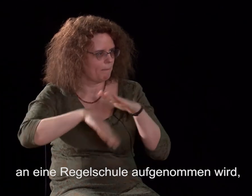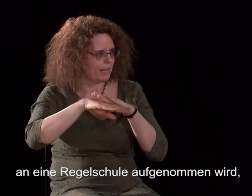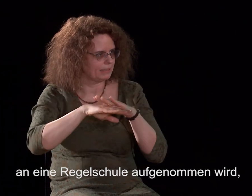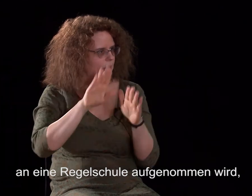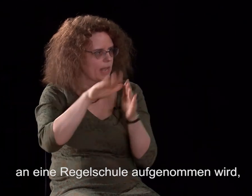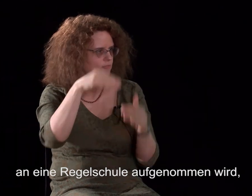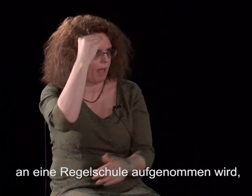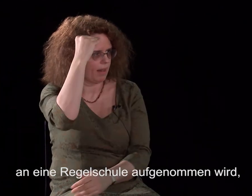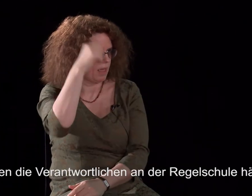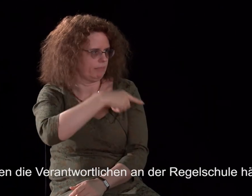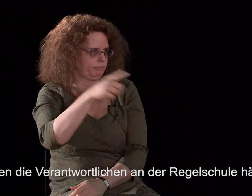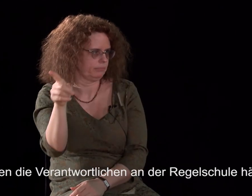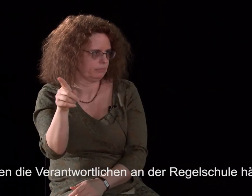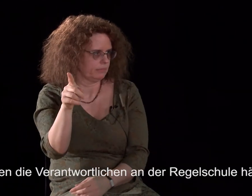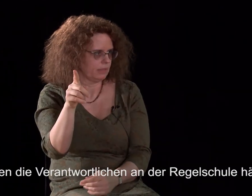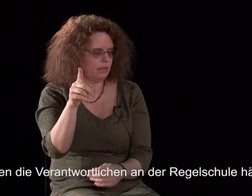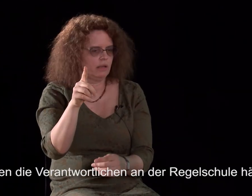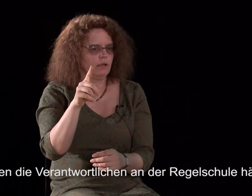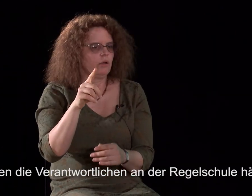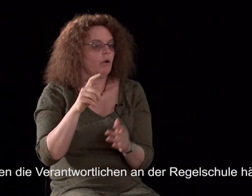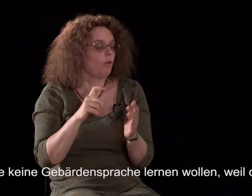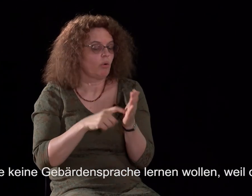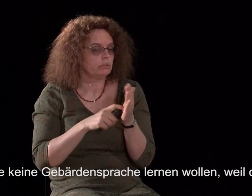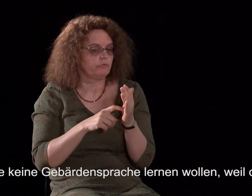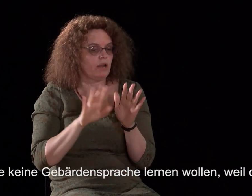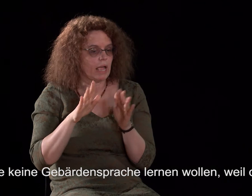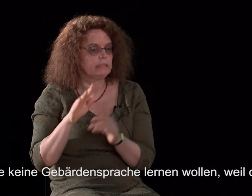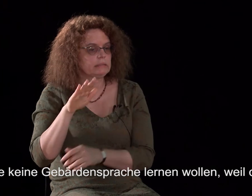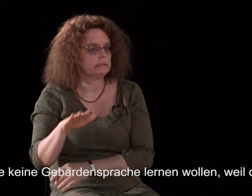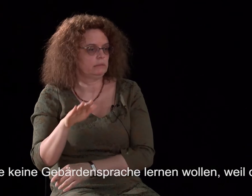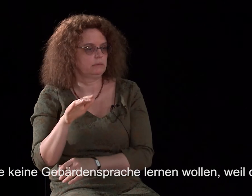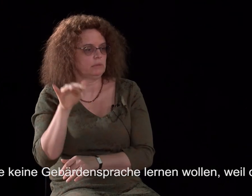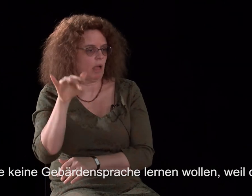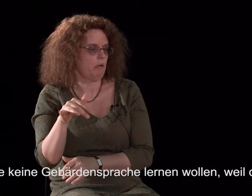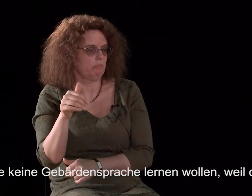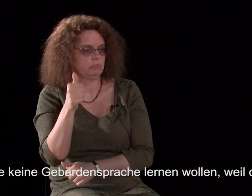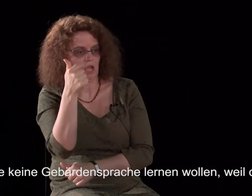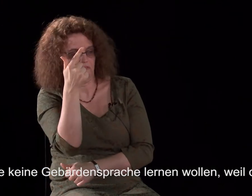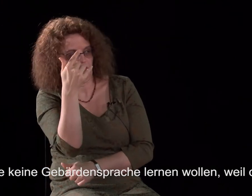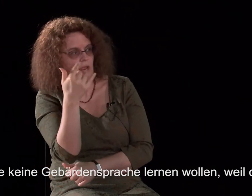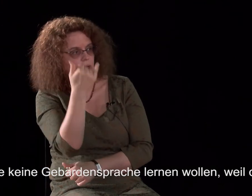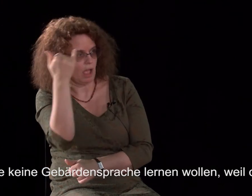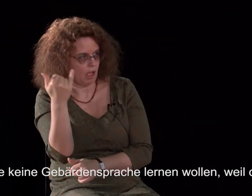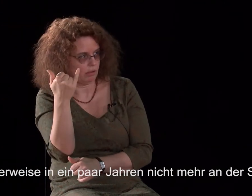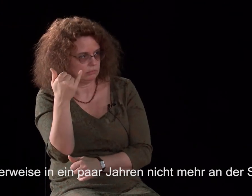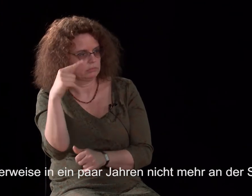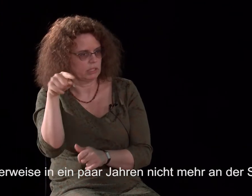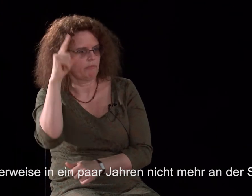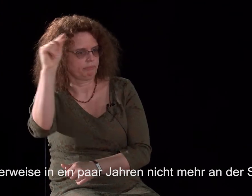aufgenommen wird, sagen die Schulen häufig, wir lernen gar nicht die Gebärdensprache. Weil möglicherweise ist das Kind in ein paar Jahren